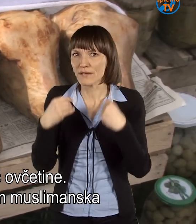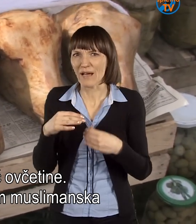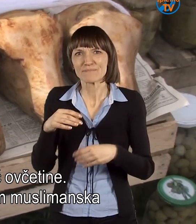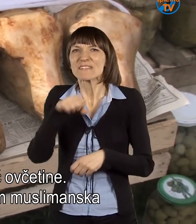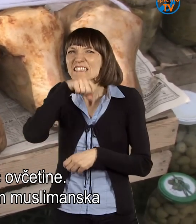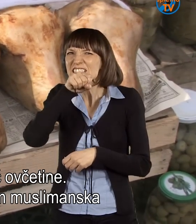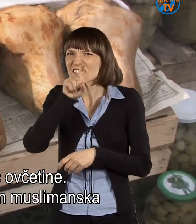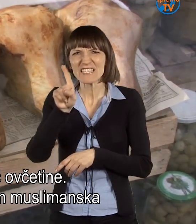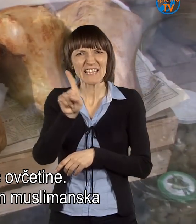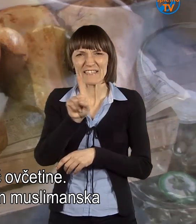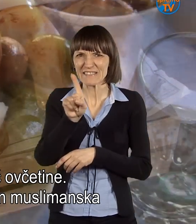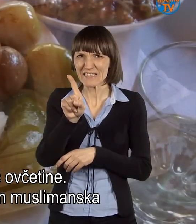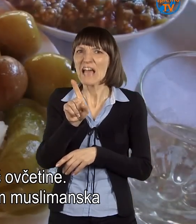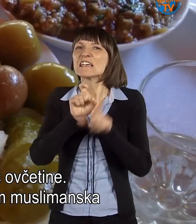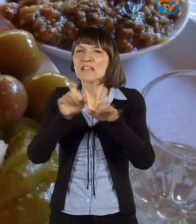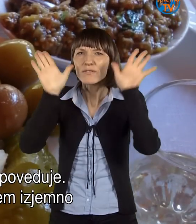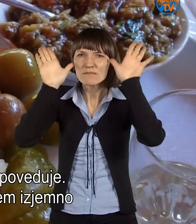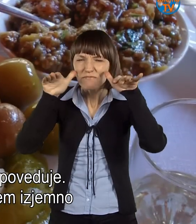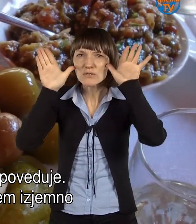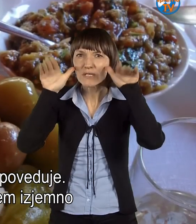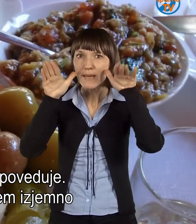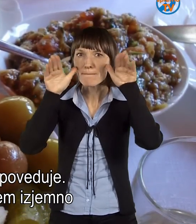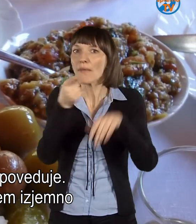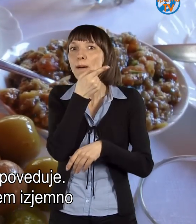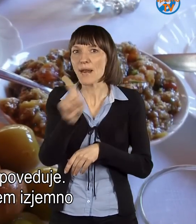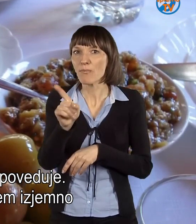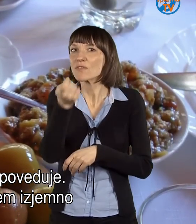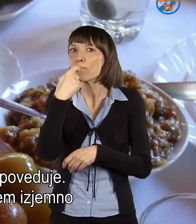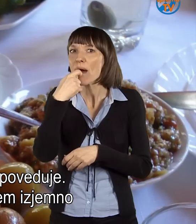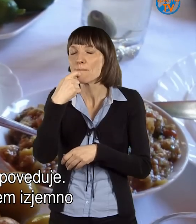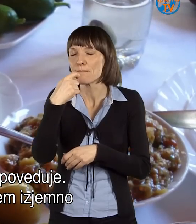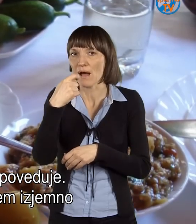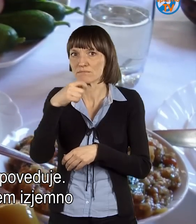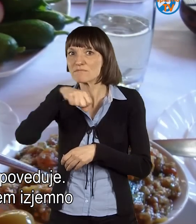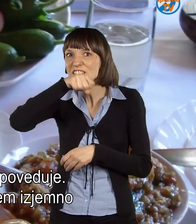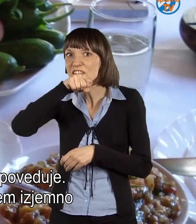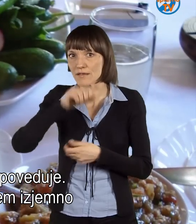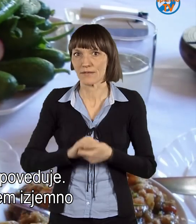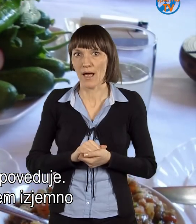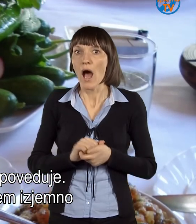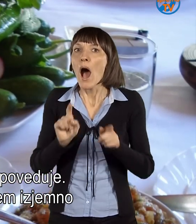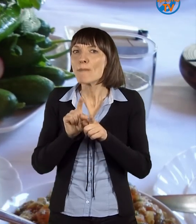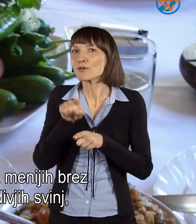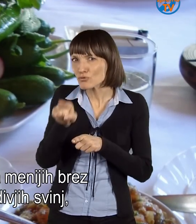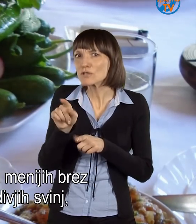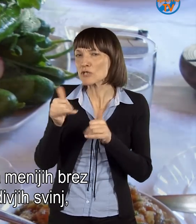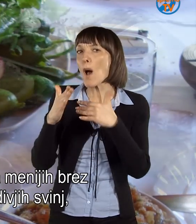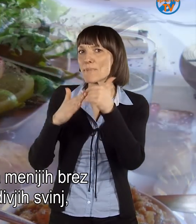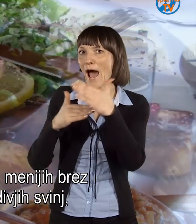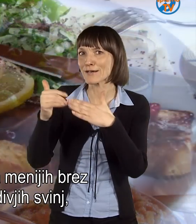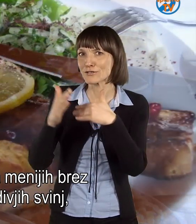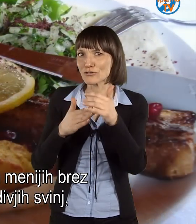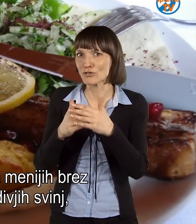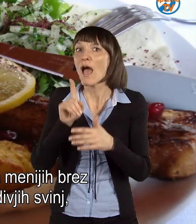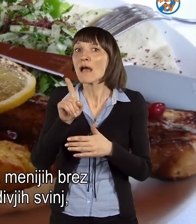Svinjine ne toliko, saj jim muslimanska veroizpoved to prepoveduje. Vendar so tudi pri tem izjemno pragmatični, saj